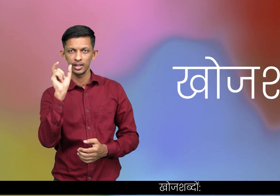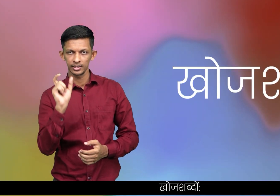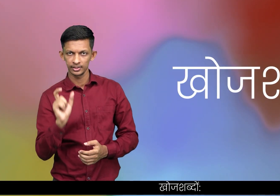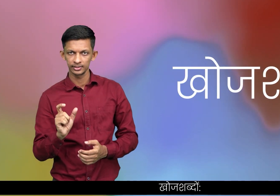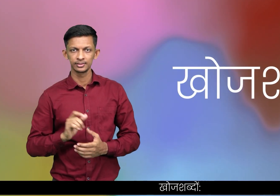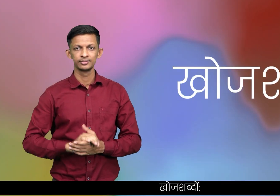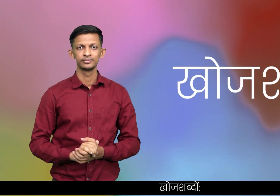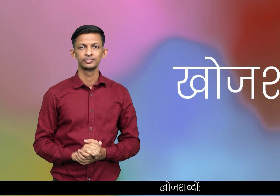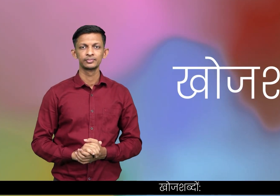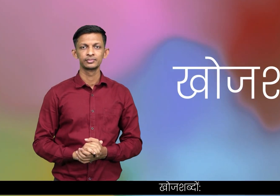शब्द।